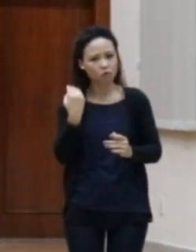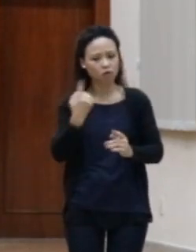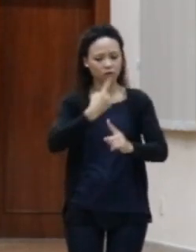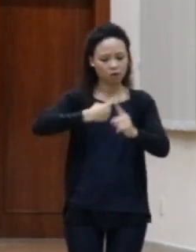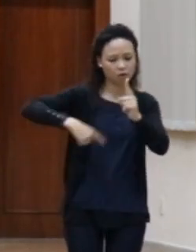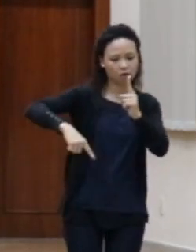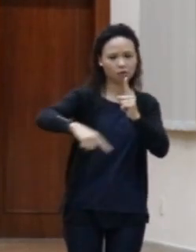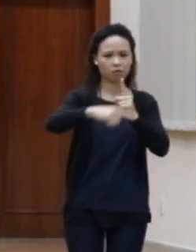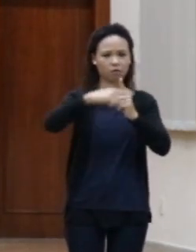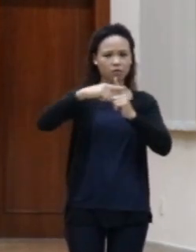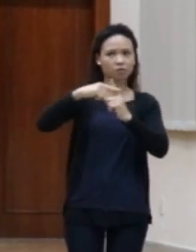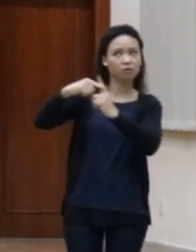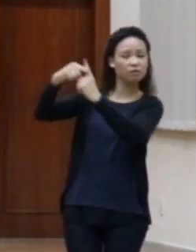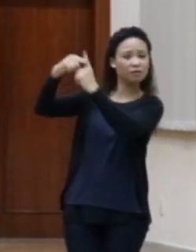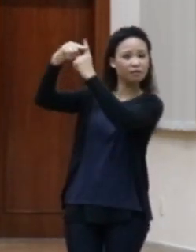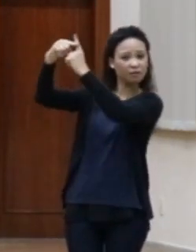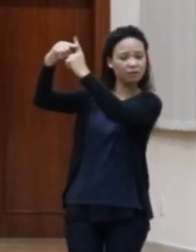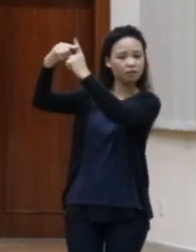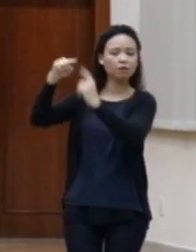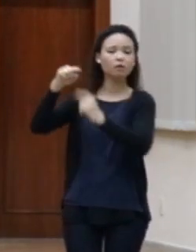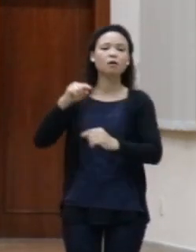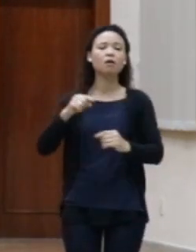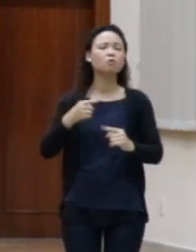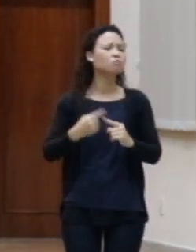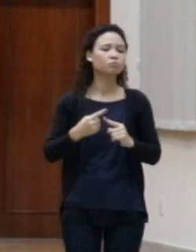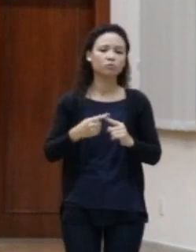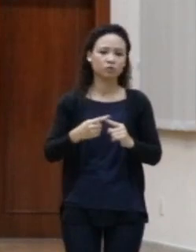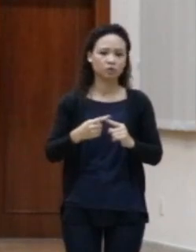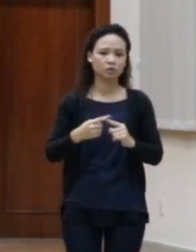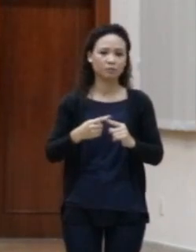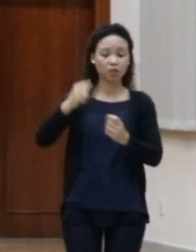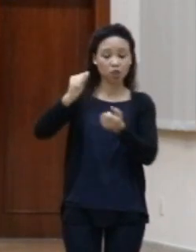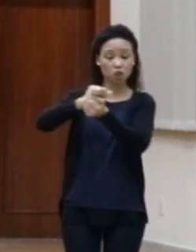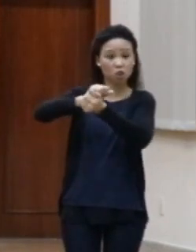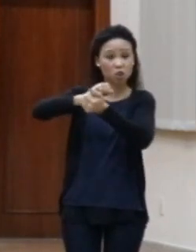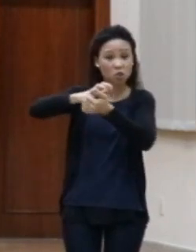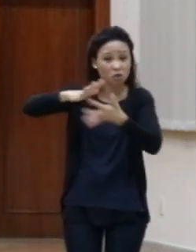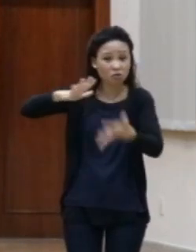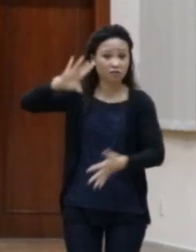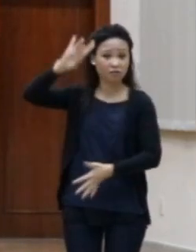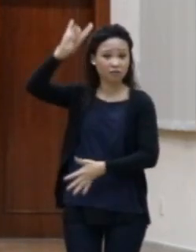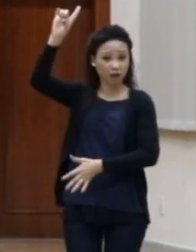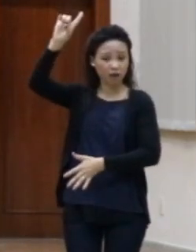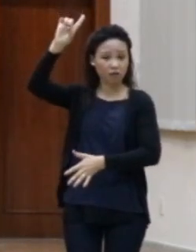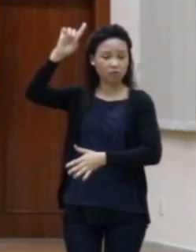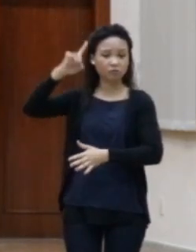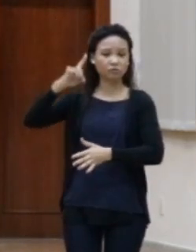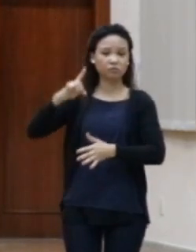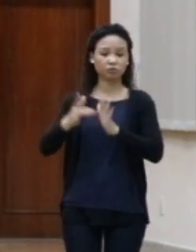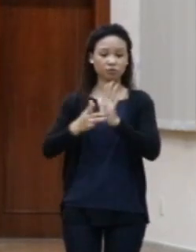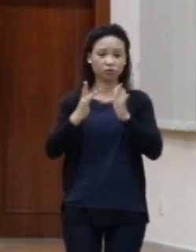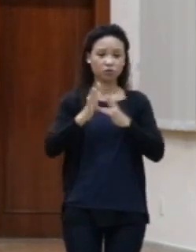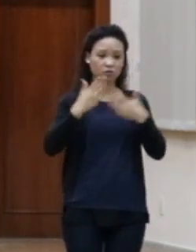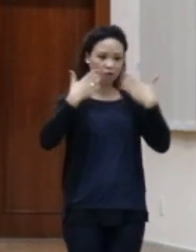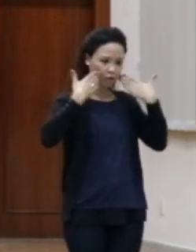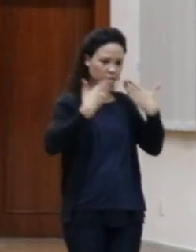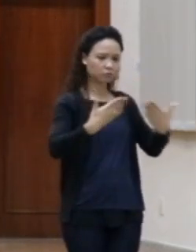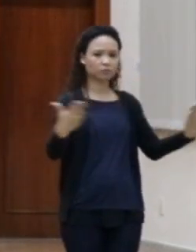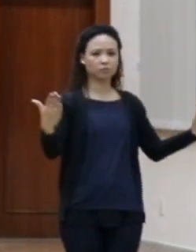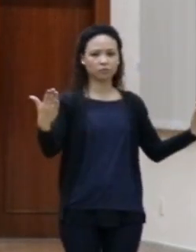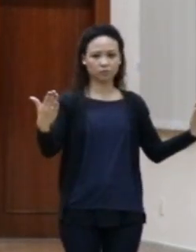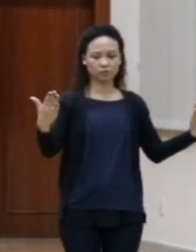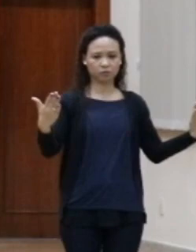de Deus fossem manifestadas nele e através dele. Mas quais foram